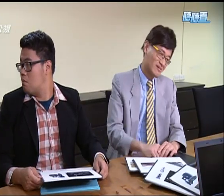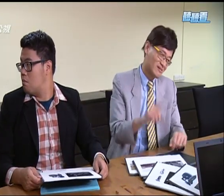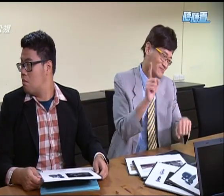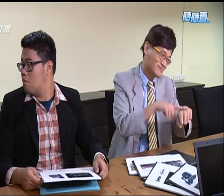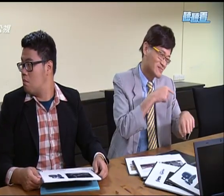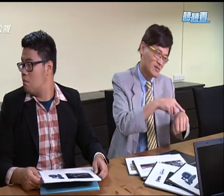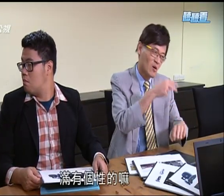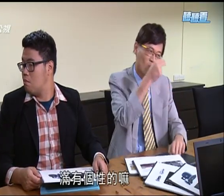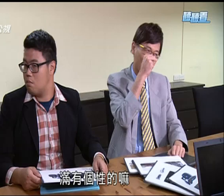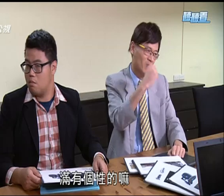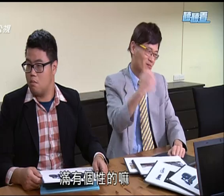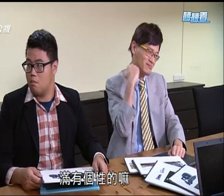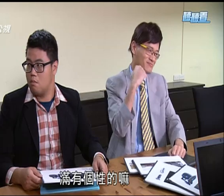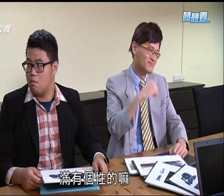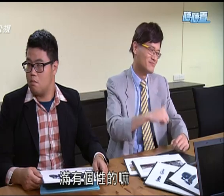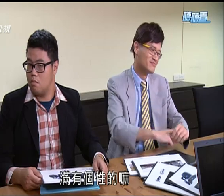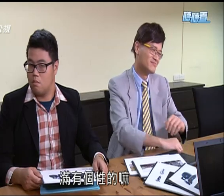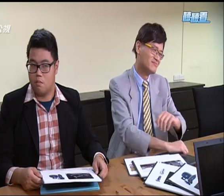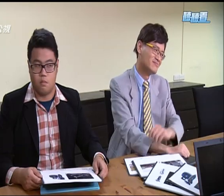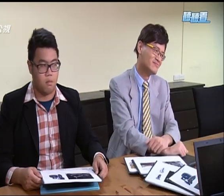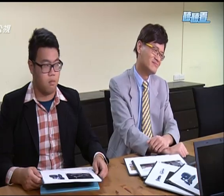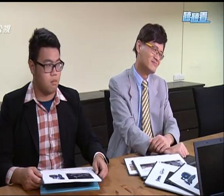哼哼，哎，蛮有个性的嘛，嗯。